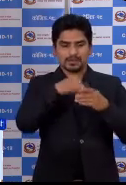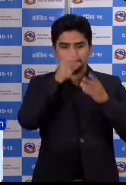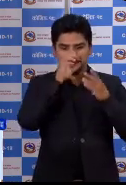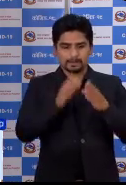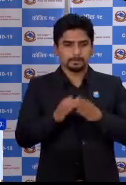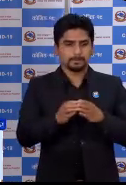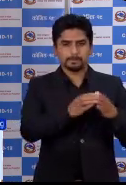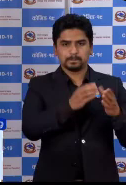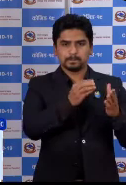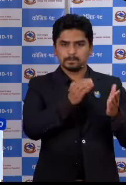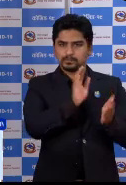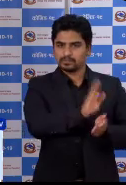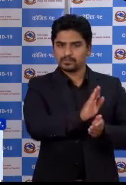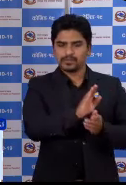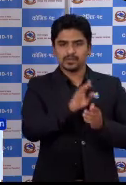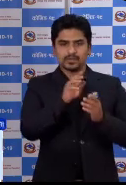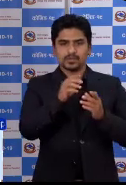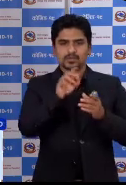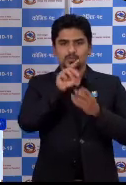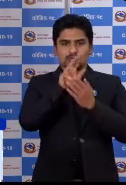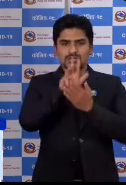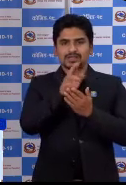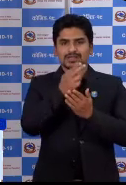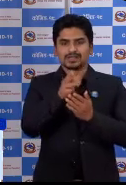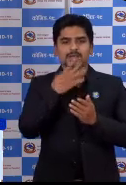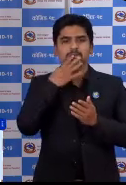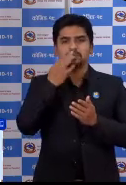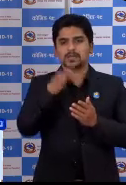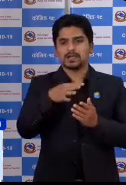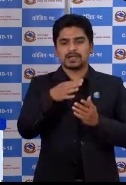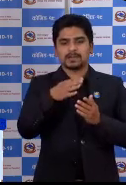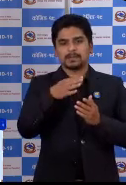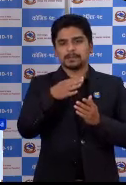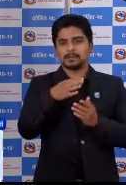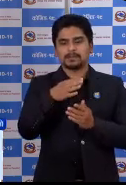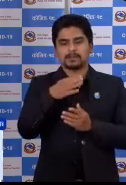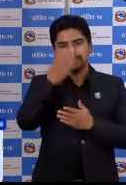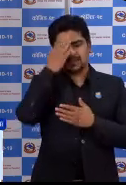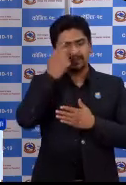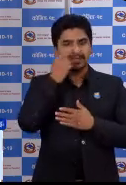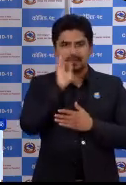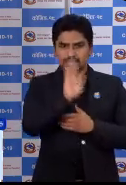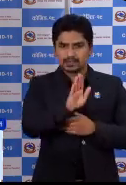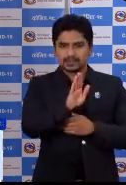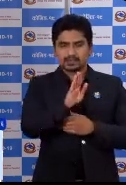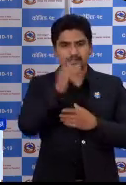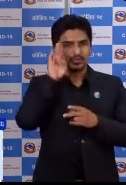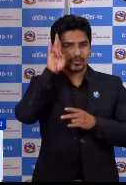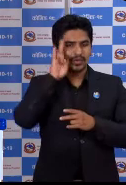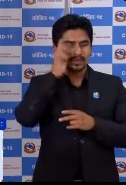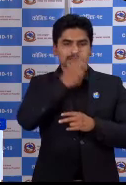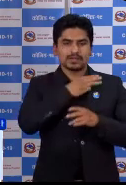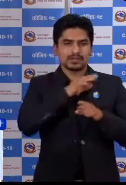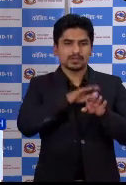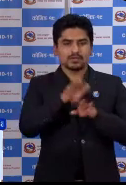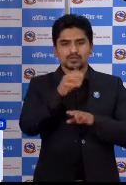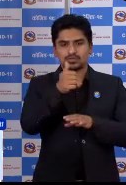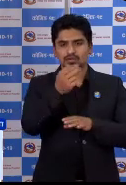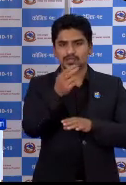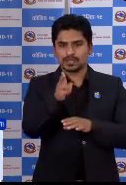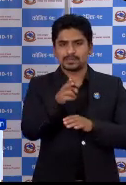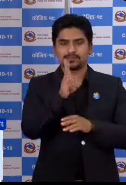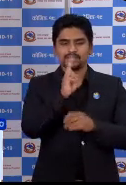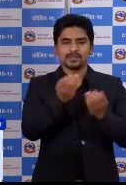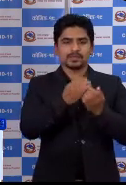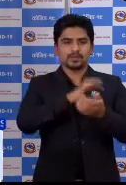छ, जसमध्ये 19 कन्फर्म केस संक्रमित केस हुनुहुन्छ भने शङ्कास्पद केसहरू 6।